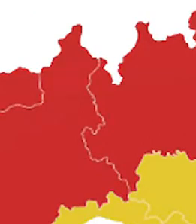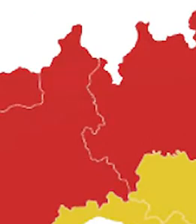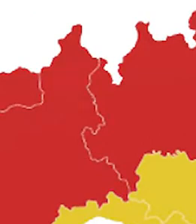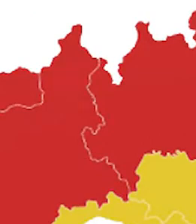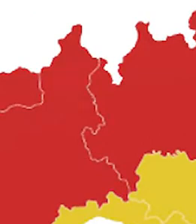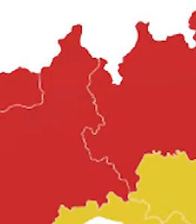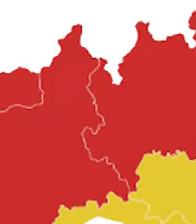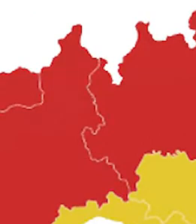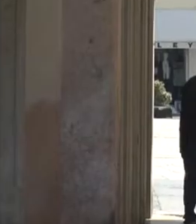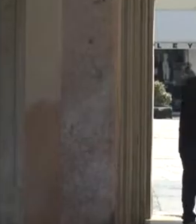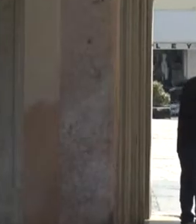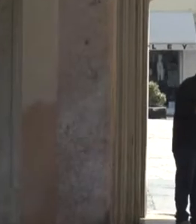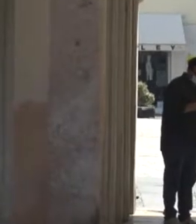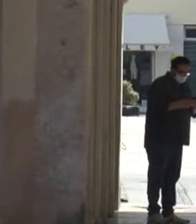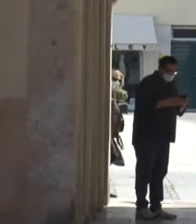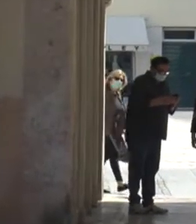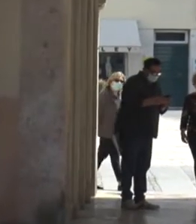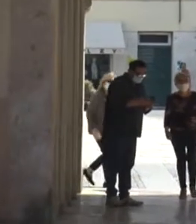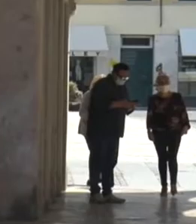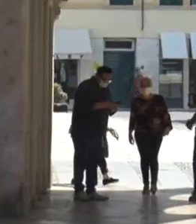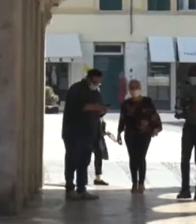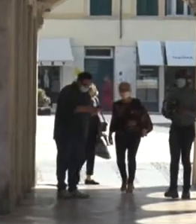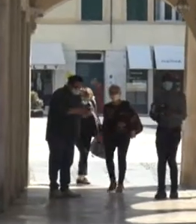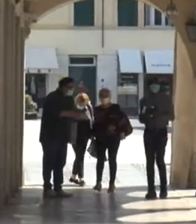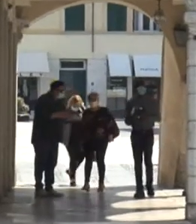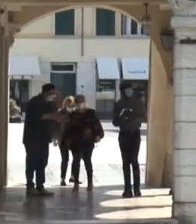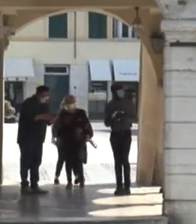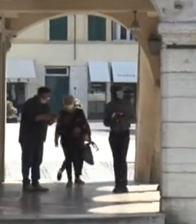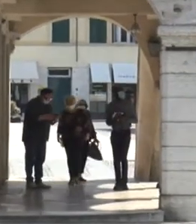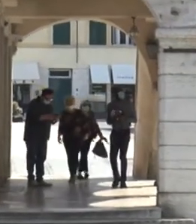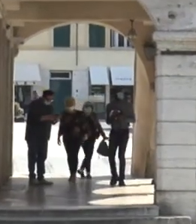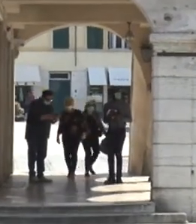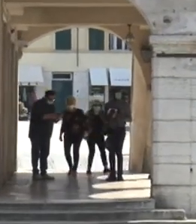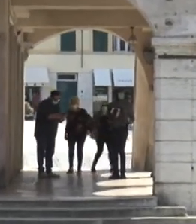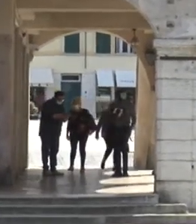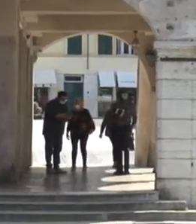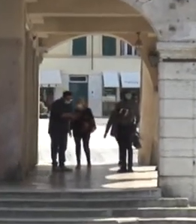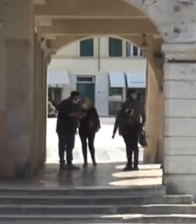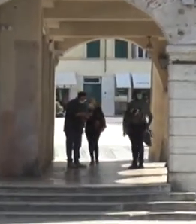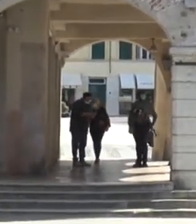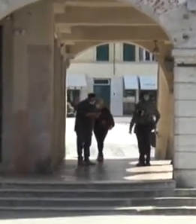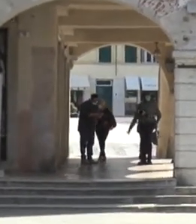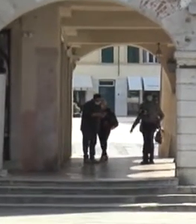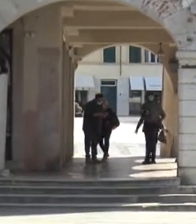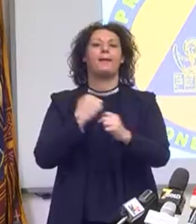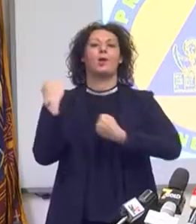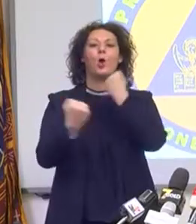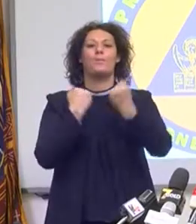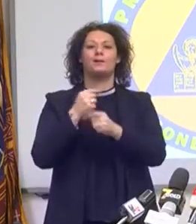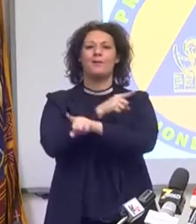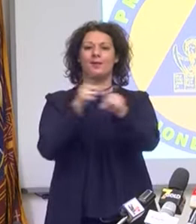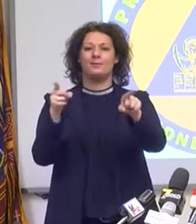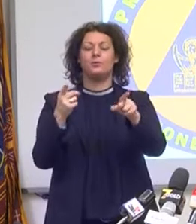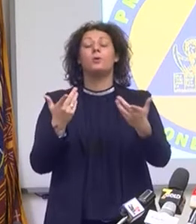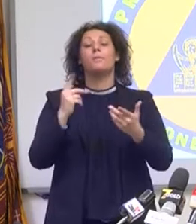questo caso zaia ricorda che le restrizioni sono strettamente connesse con i comportamenti di ognuno problema è che il senso civico in alcuni